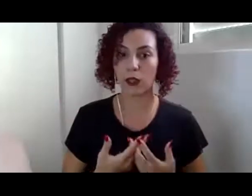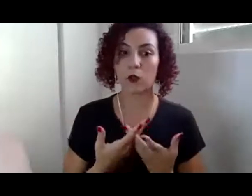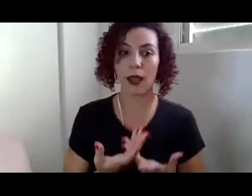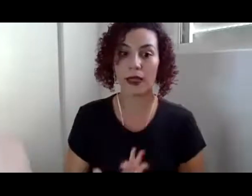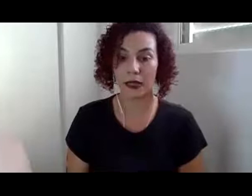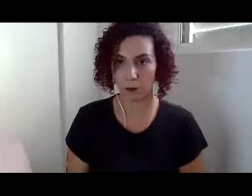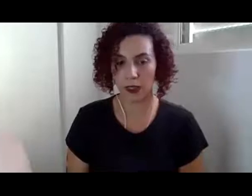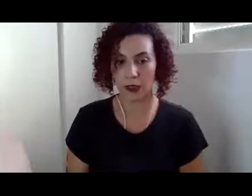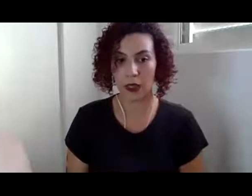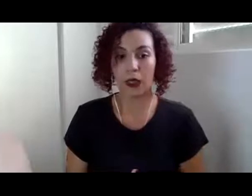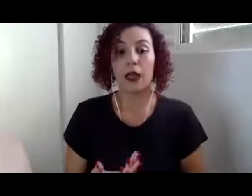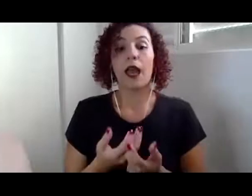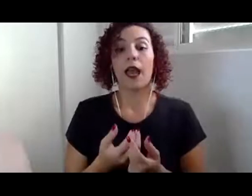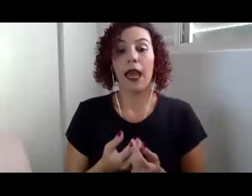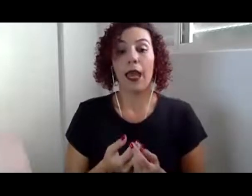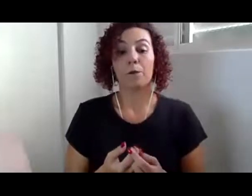é um texto mais simples.